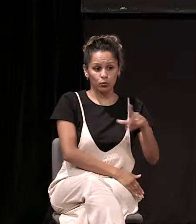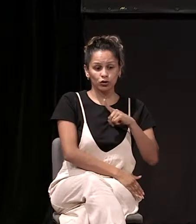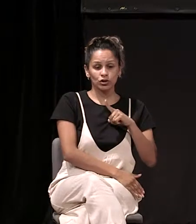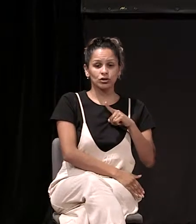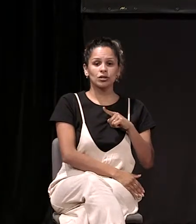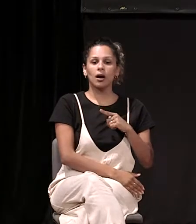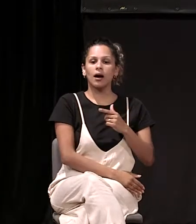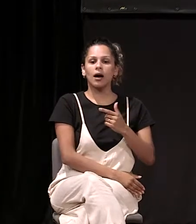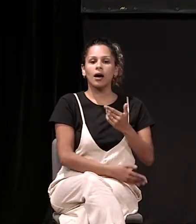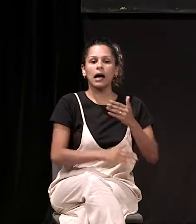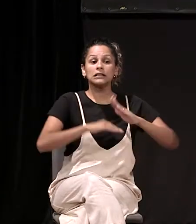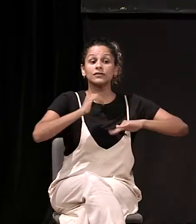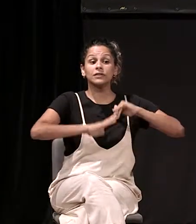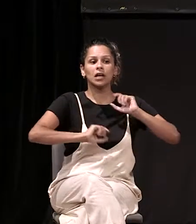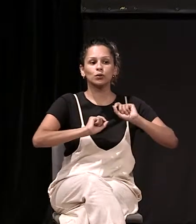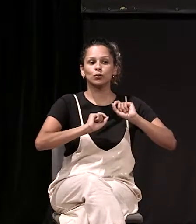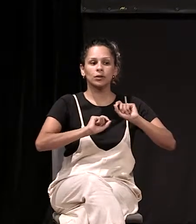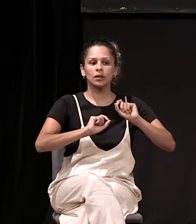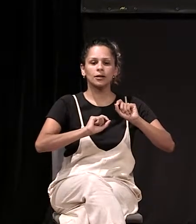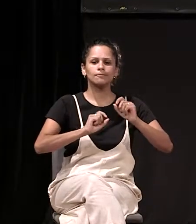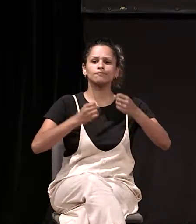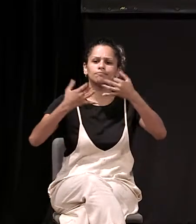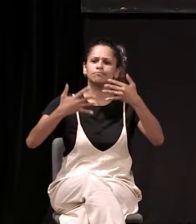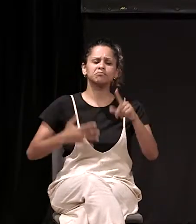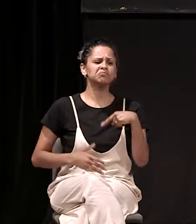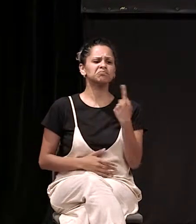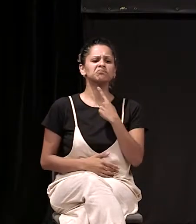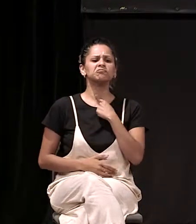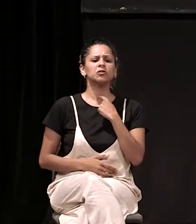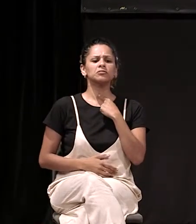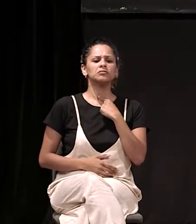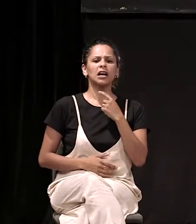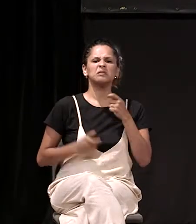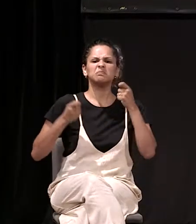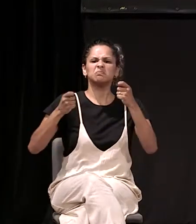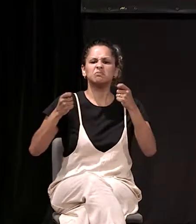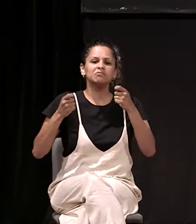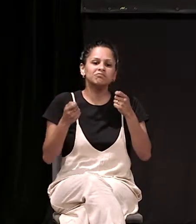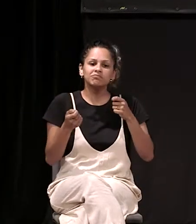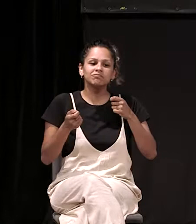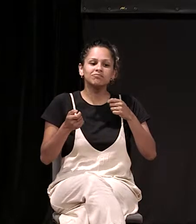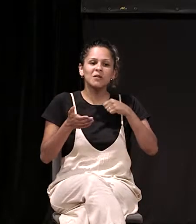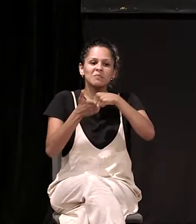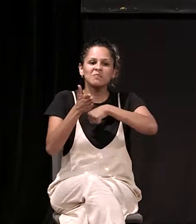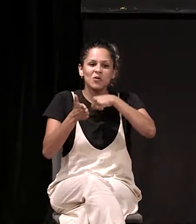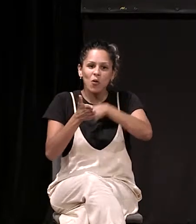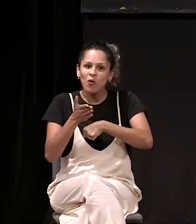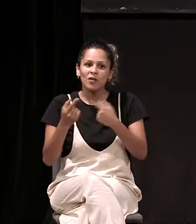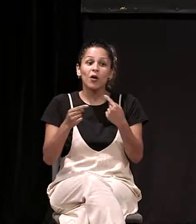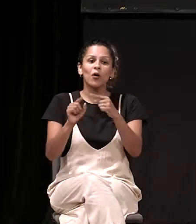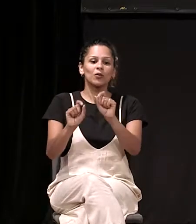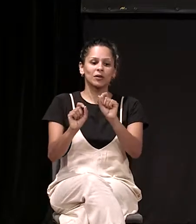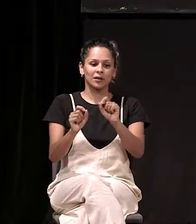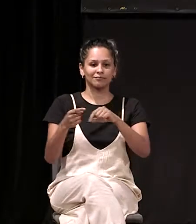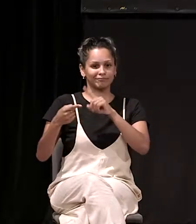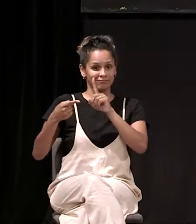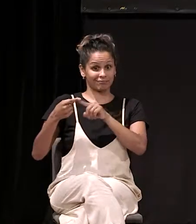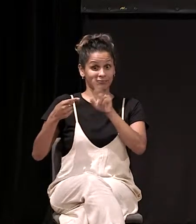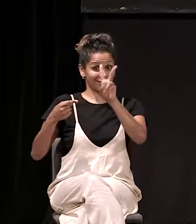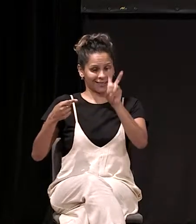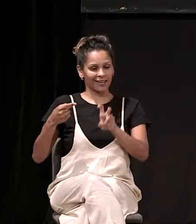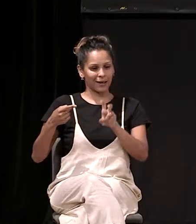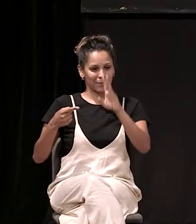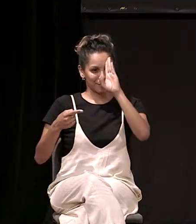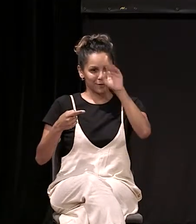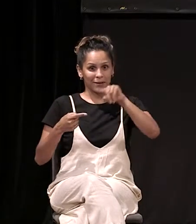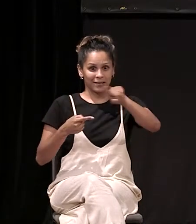queriam protestar. E muitos deles protestaram contra sobre o feminismo